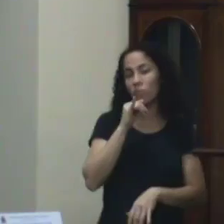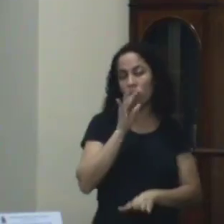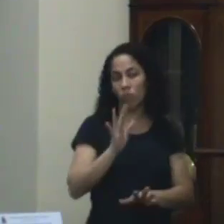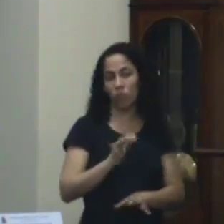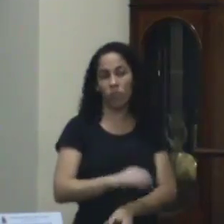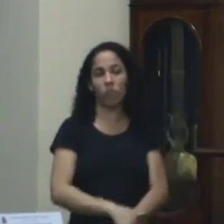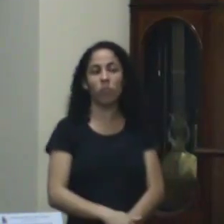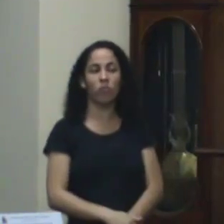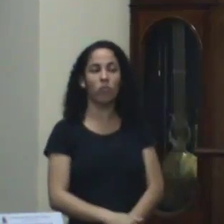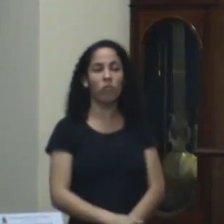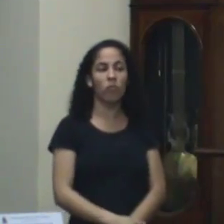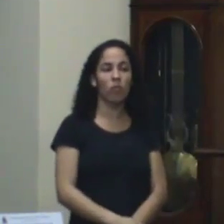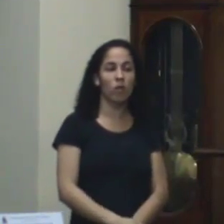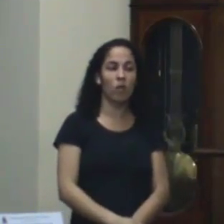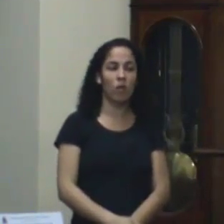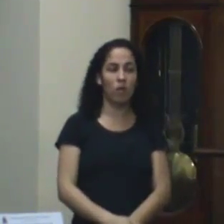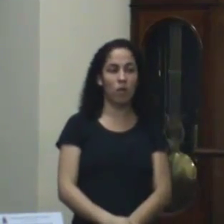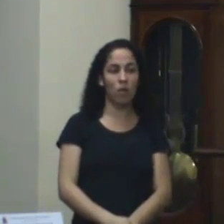indignada e